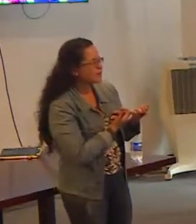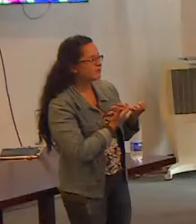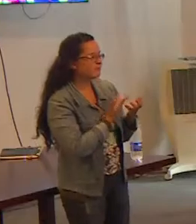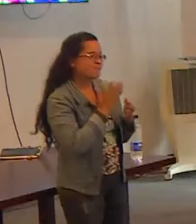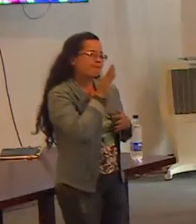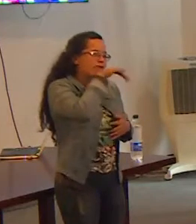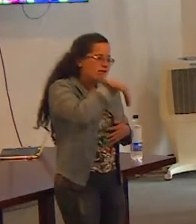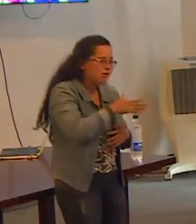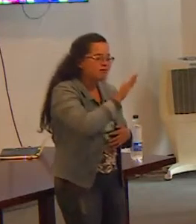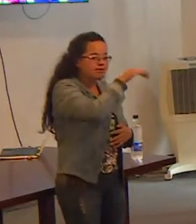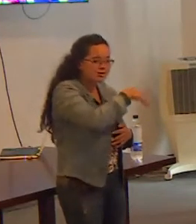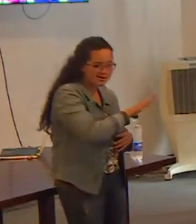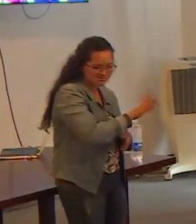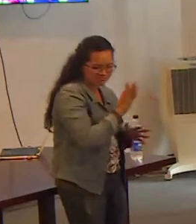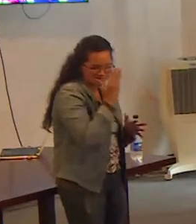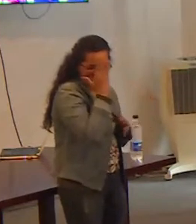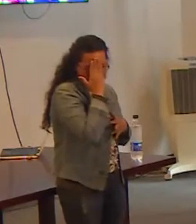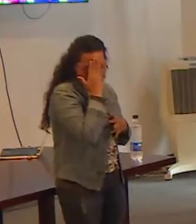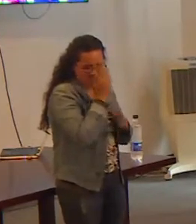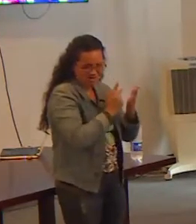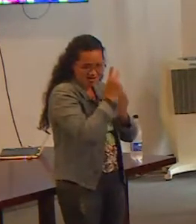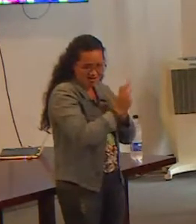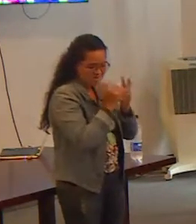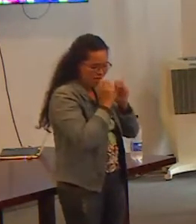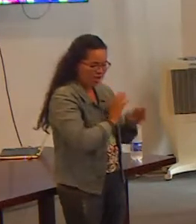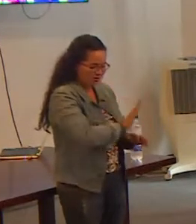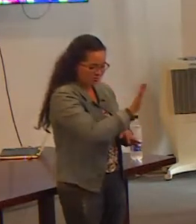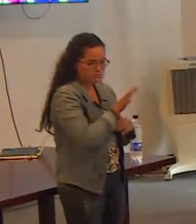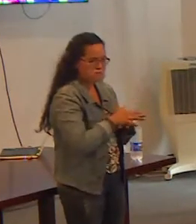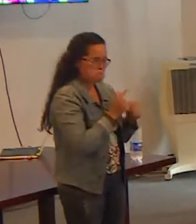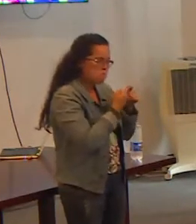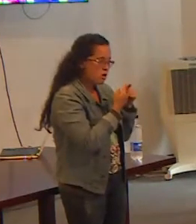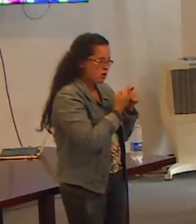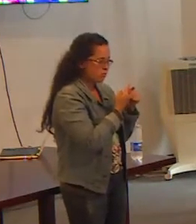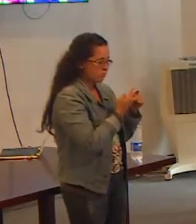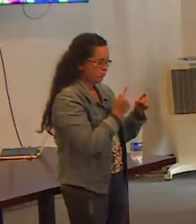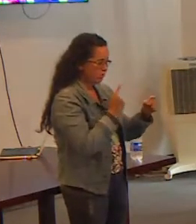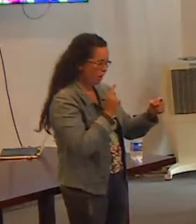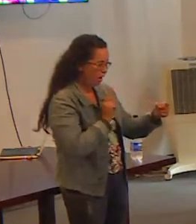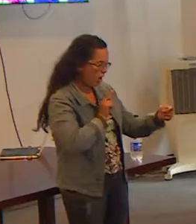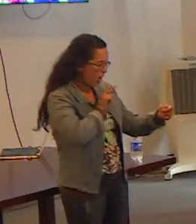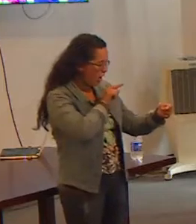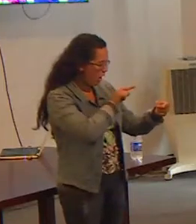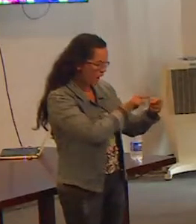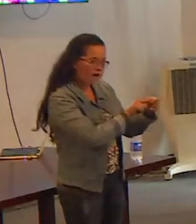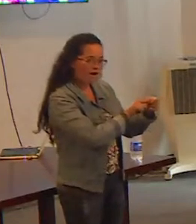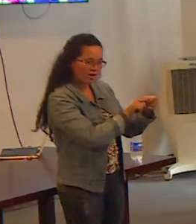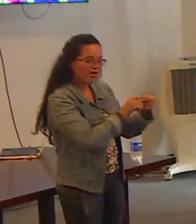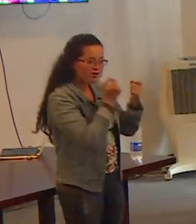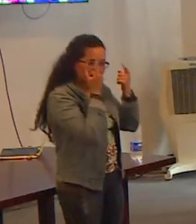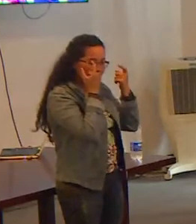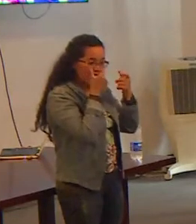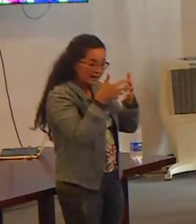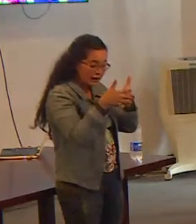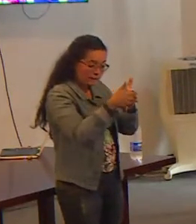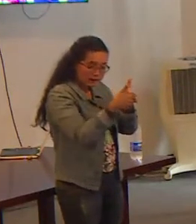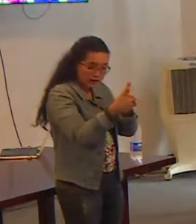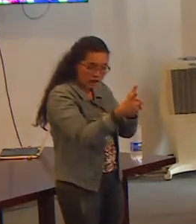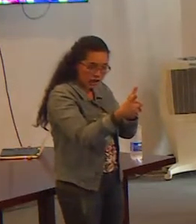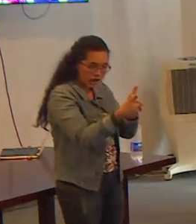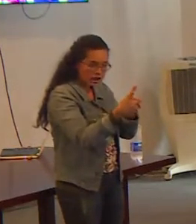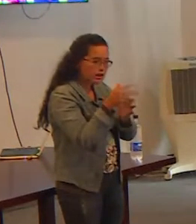de investigación, pero que creo que al final lograron comprender que sistematizar una experiencia pedagógica